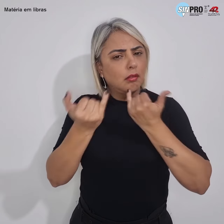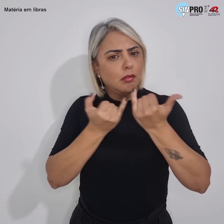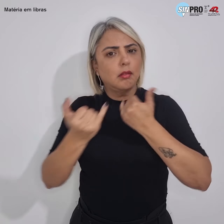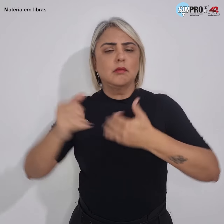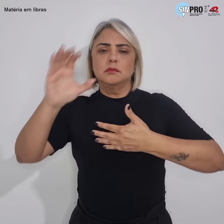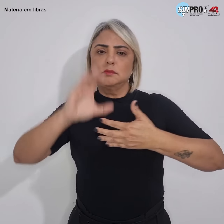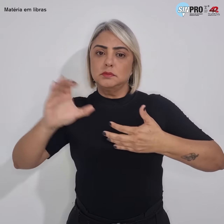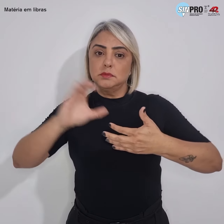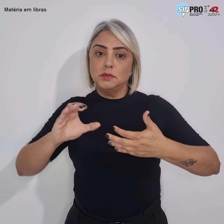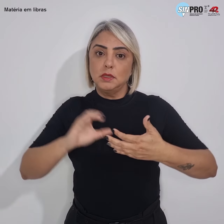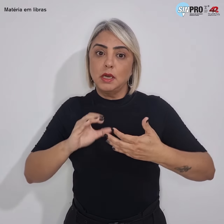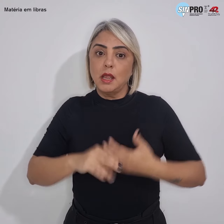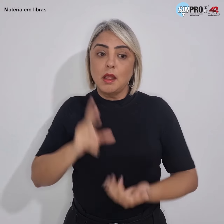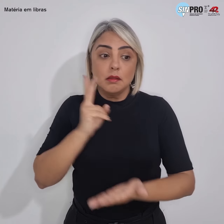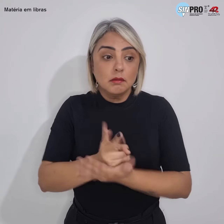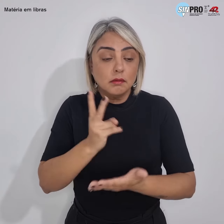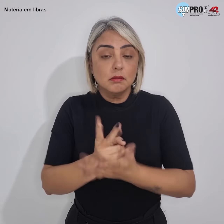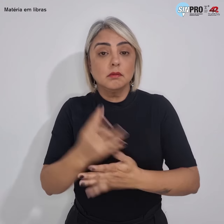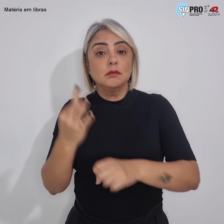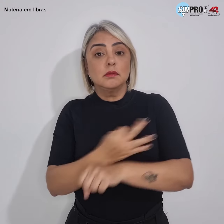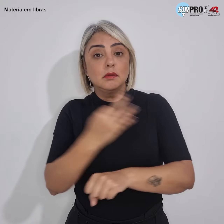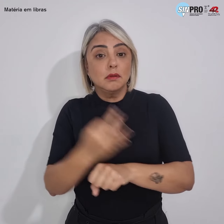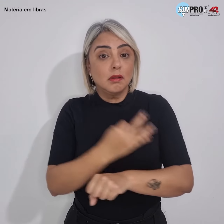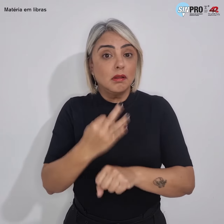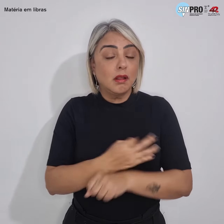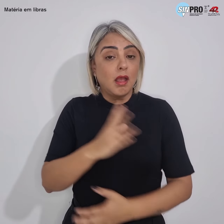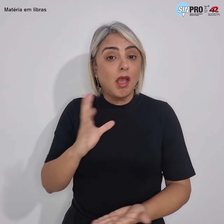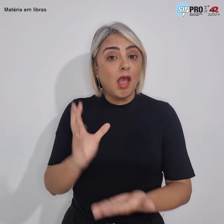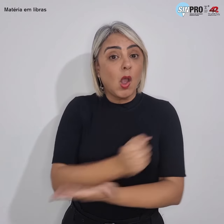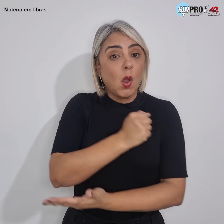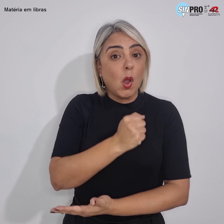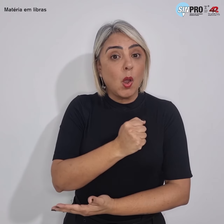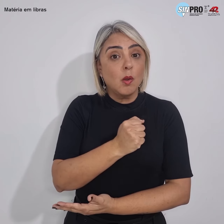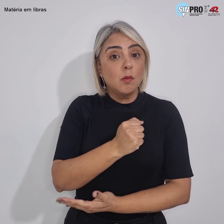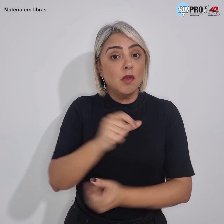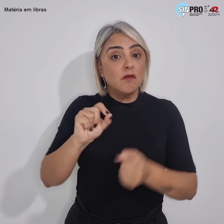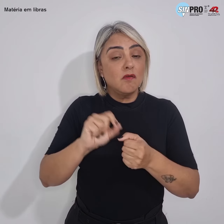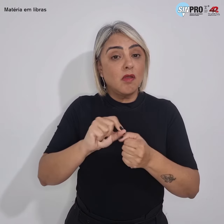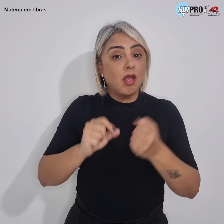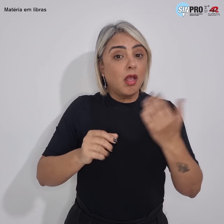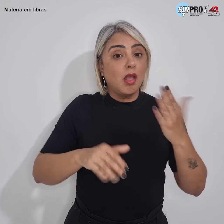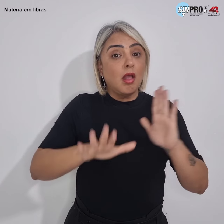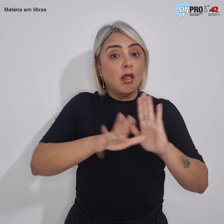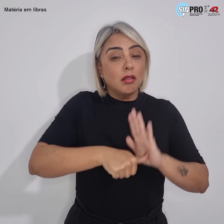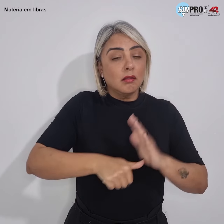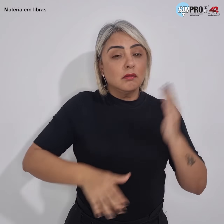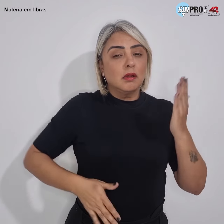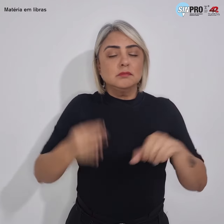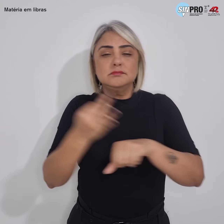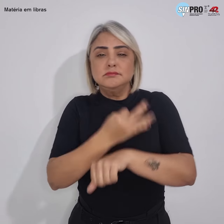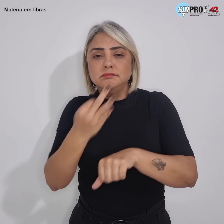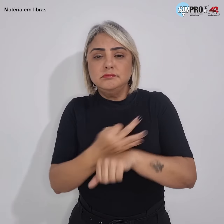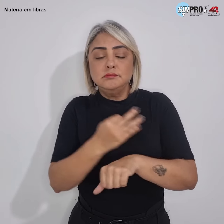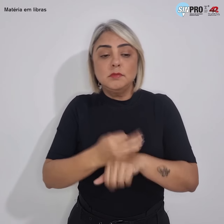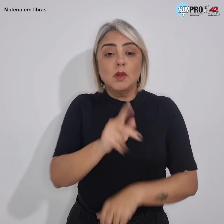categoria sobre as constantes tentativas de golpes praticadas por criminosos, na tentativa que os